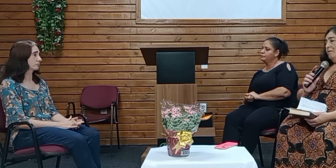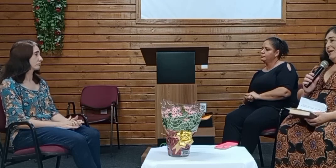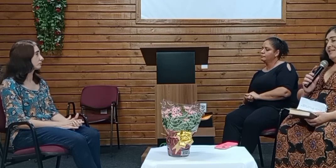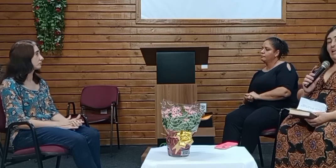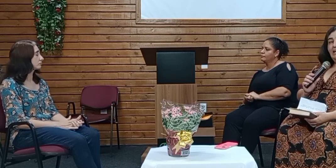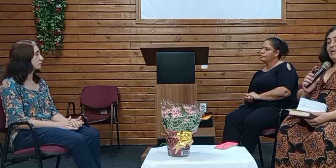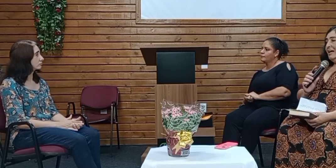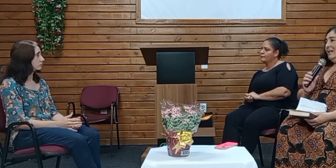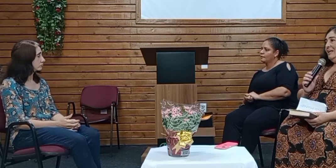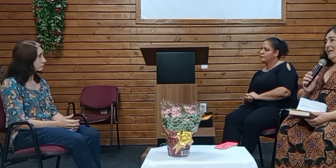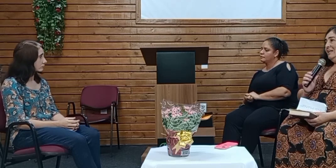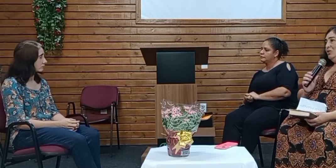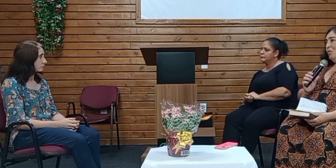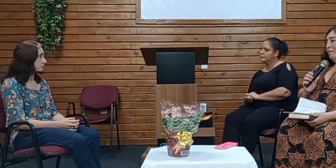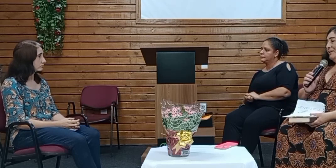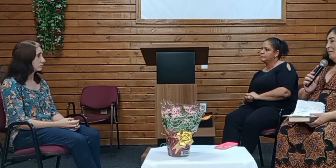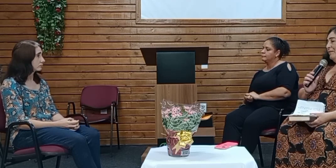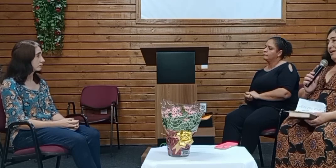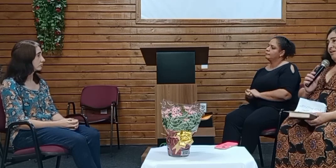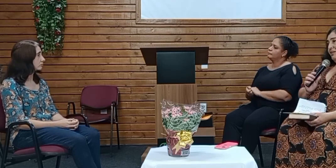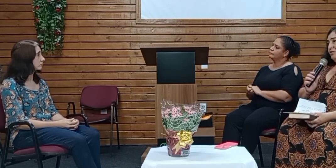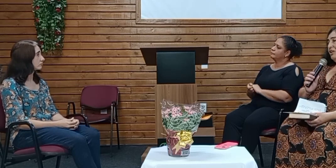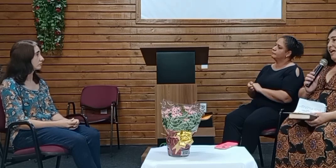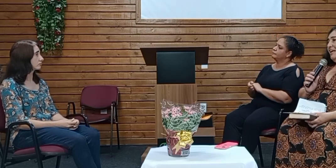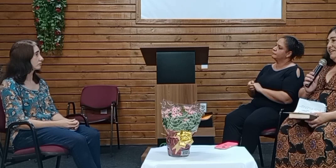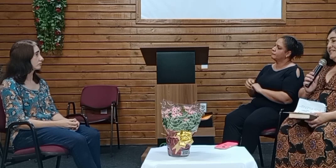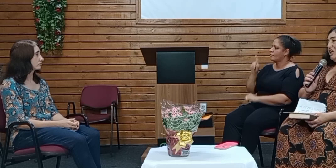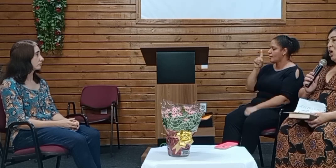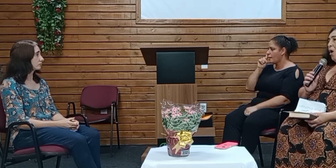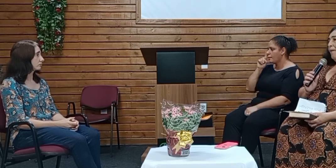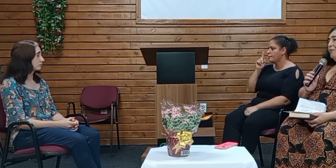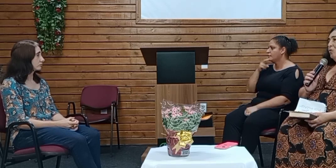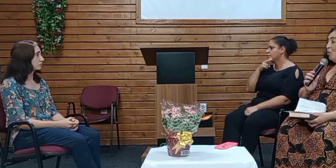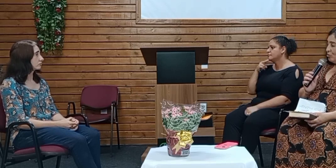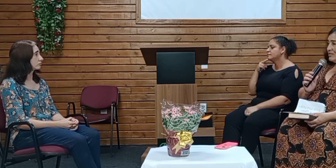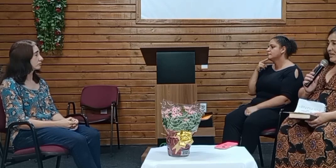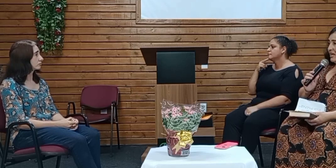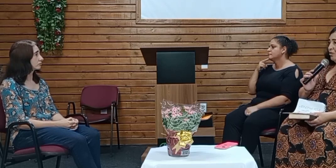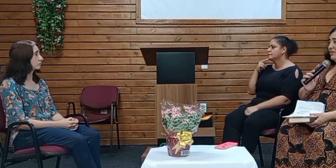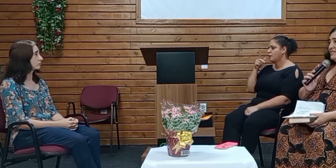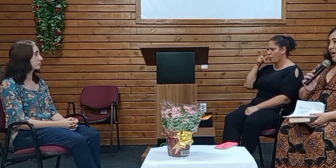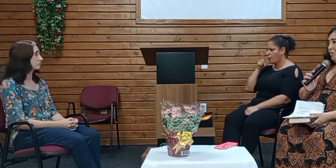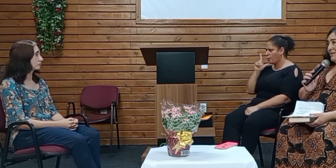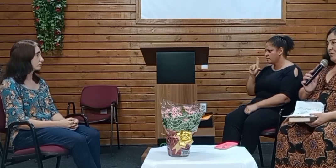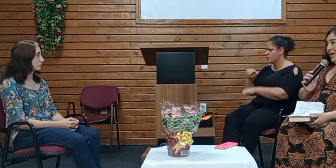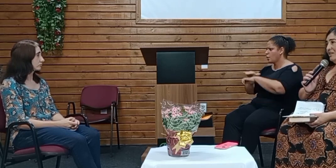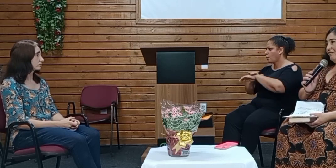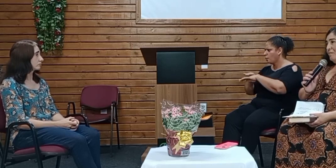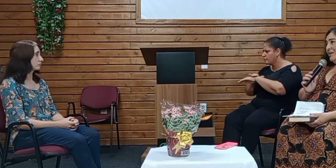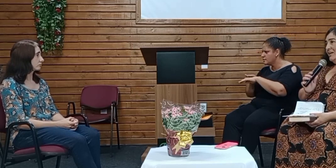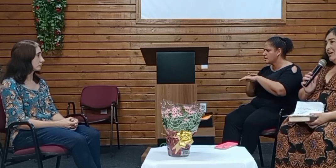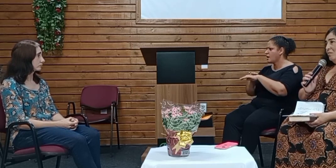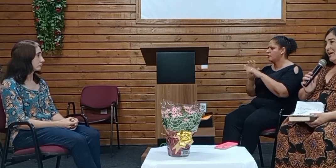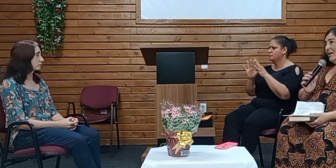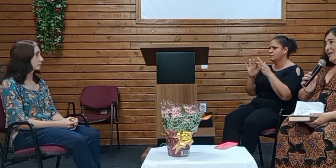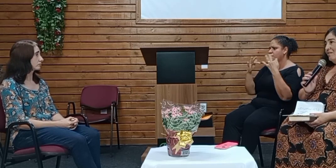E mais, além da tua mãe, da dona Naira, assim, tu conseguia conversar com mais alguém da